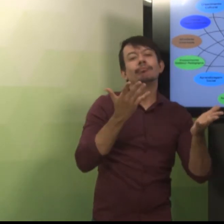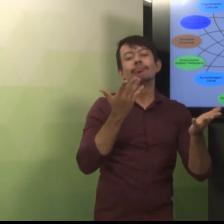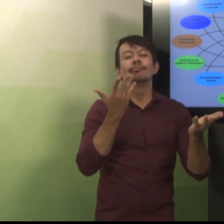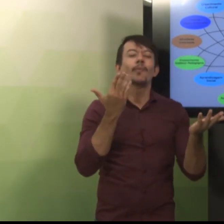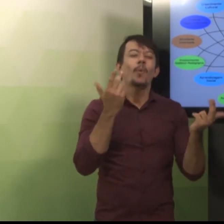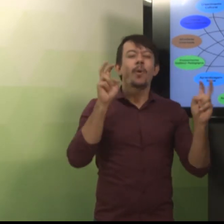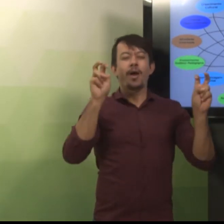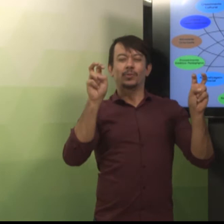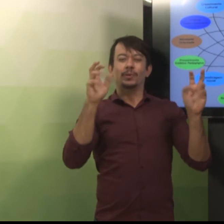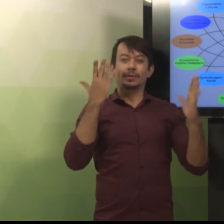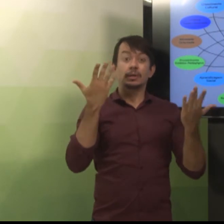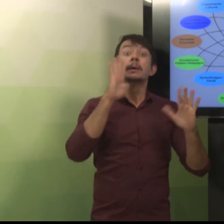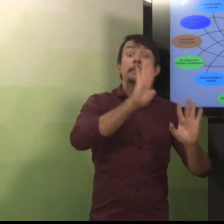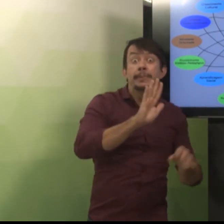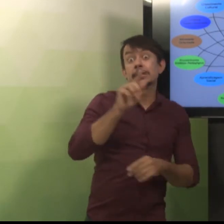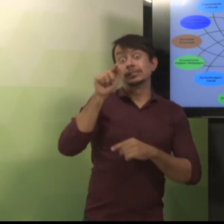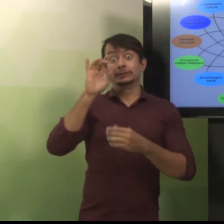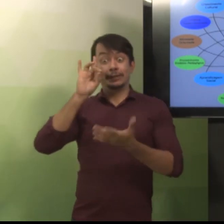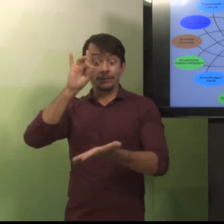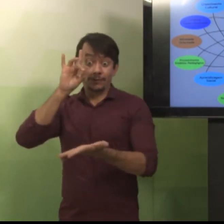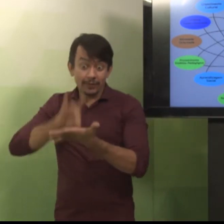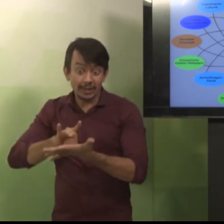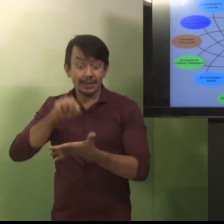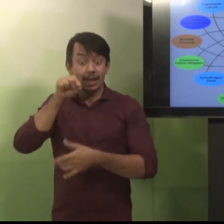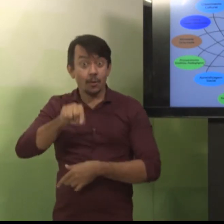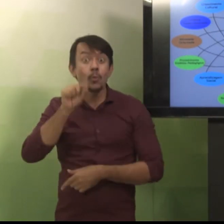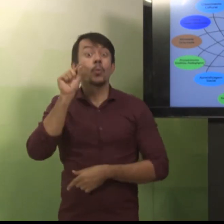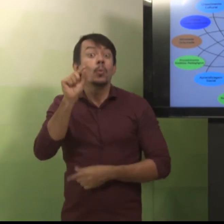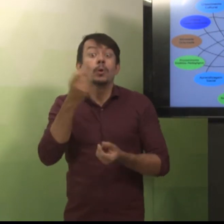diferente. O instrutor ele vai ensinar, mas